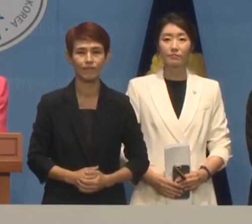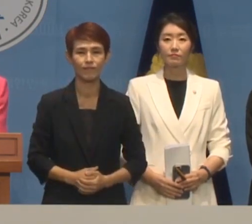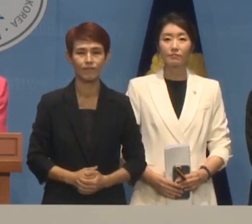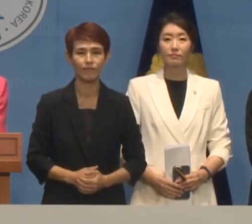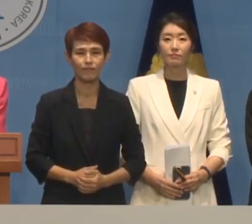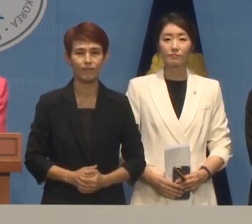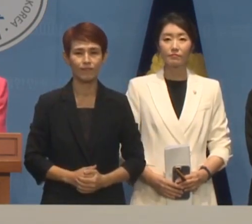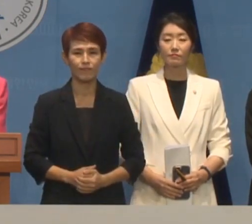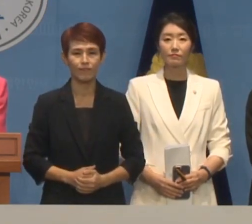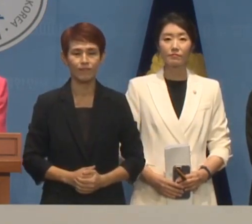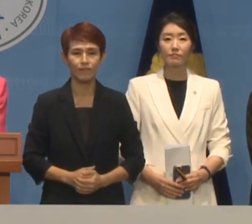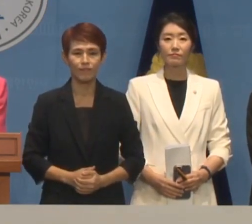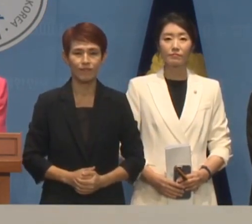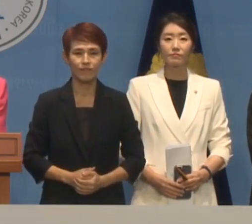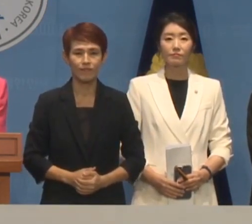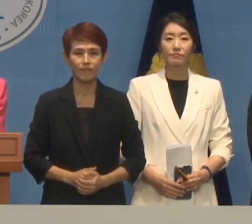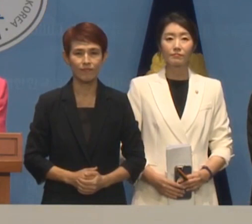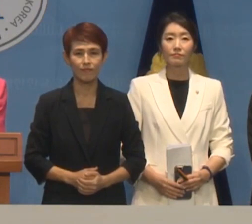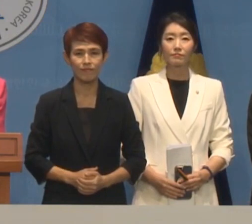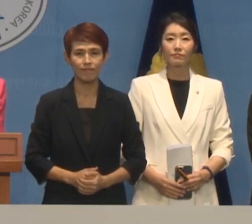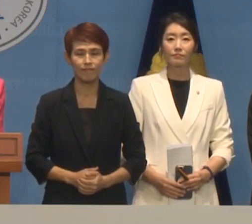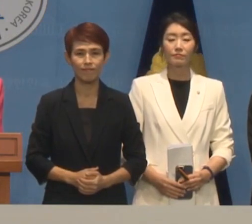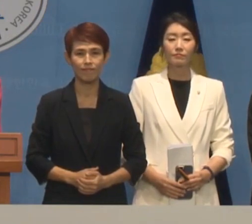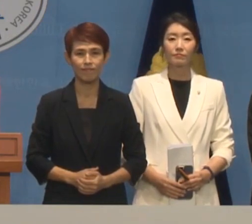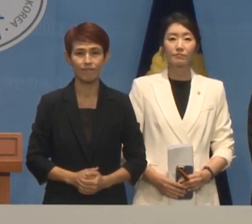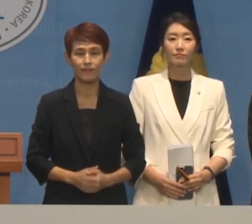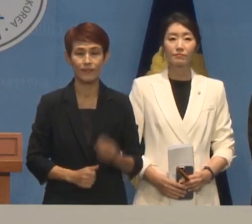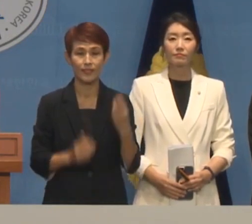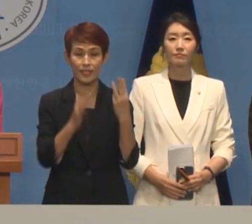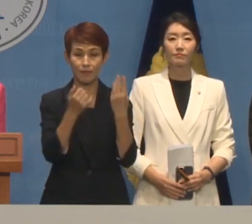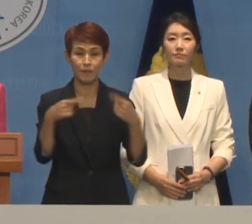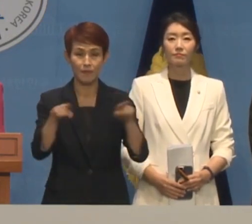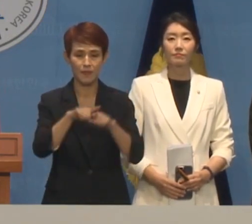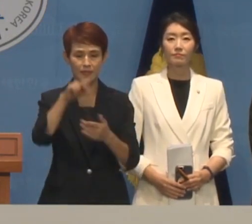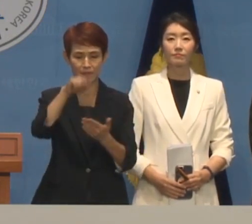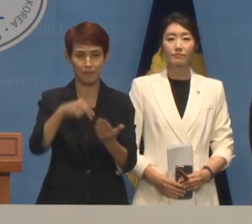기자회견문은 남인순 의원님, 서영석 의원님 그리고 제가 함께 낭독하겠습니다.